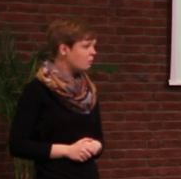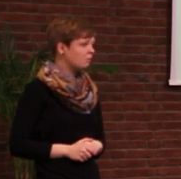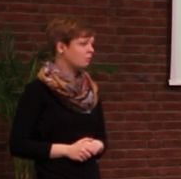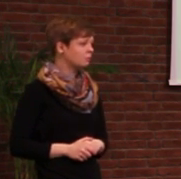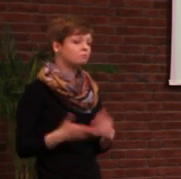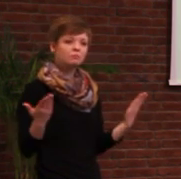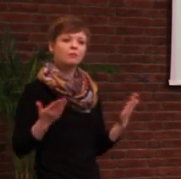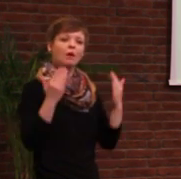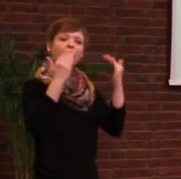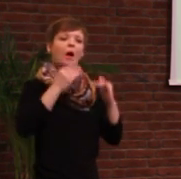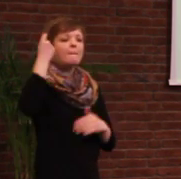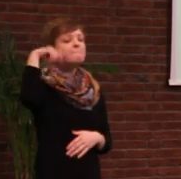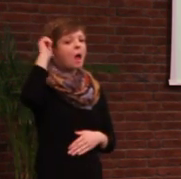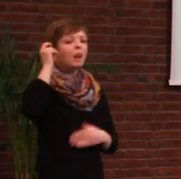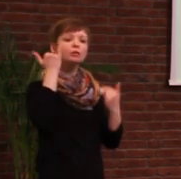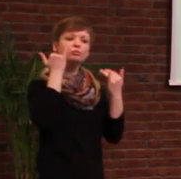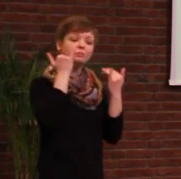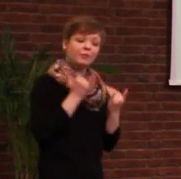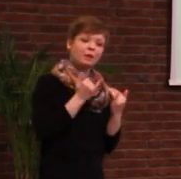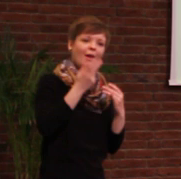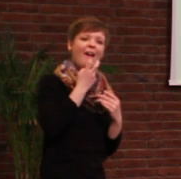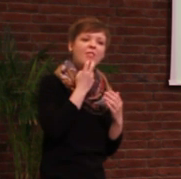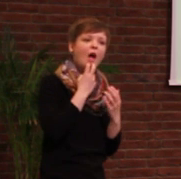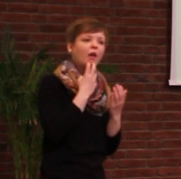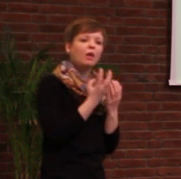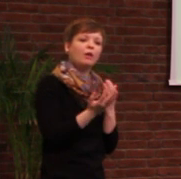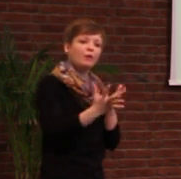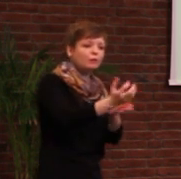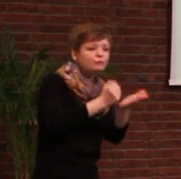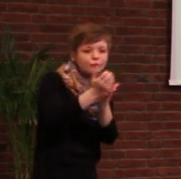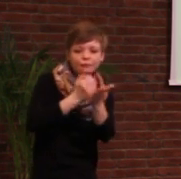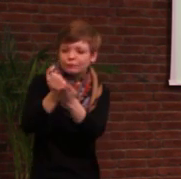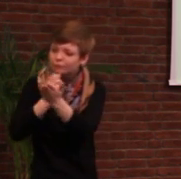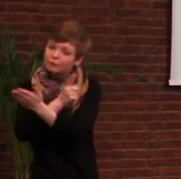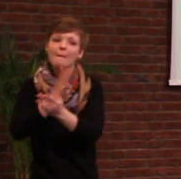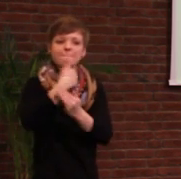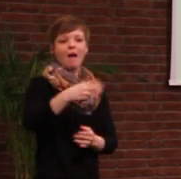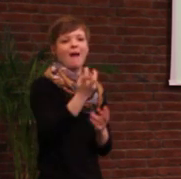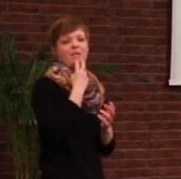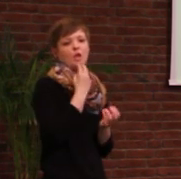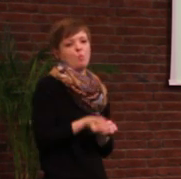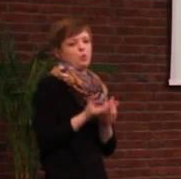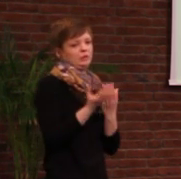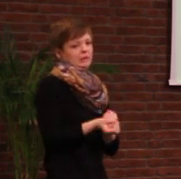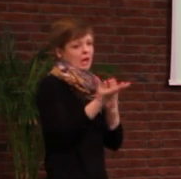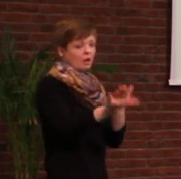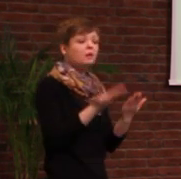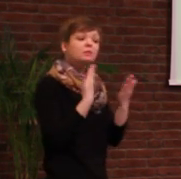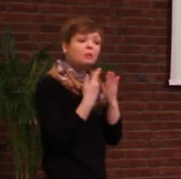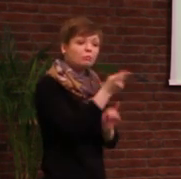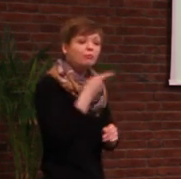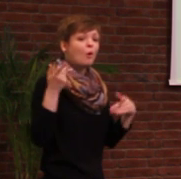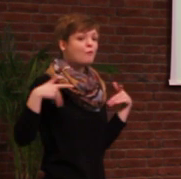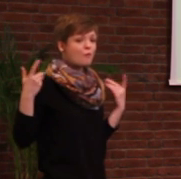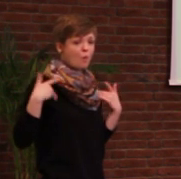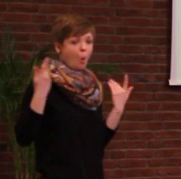Berlin soll endlich weniger Energie konsumieren, dafür aber mehr erneuerbare Energie produzieren. Und es freut uns deshalb insbesondere,